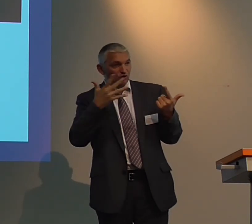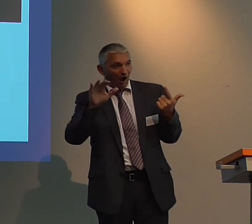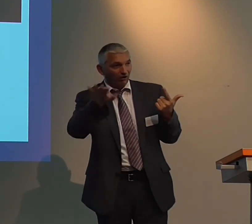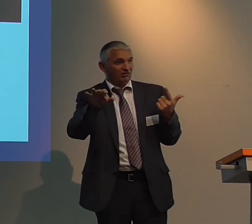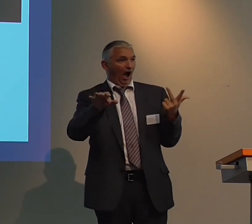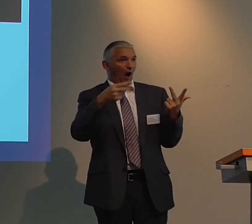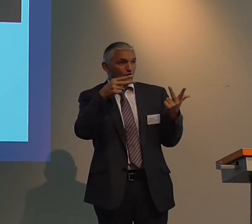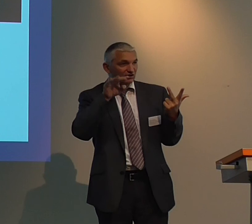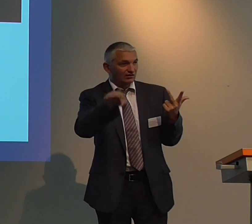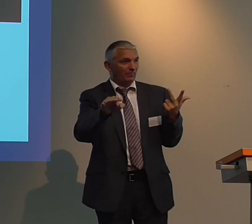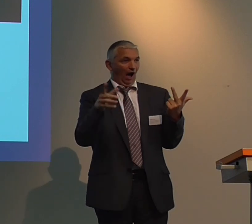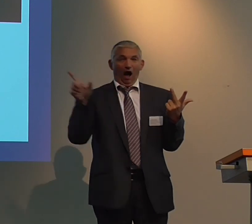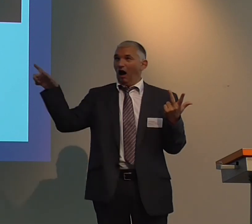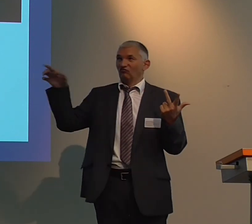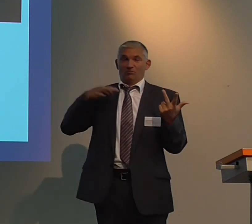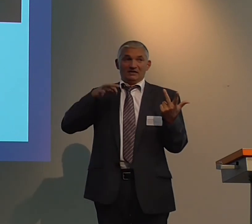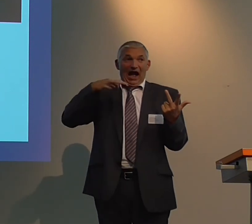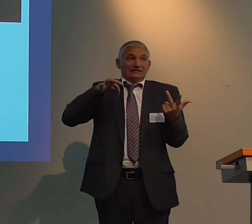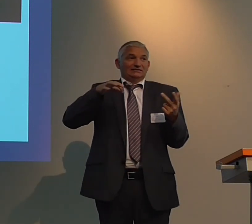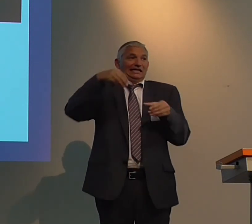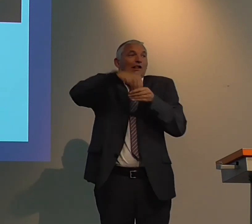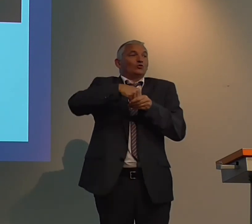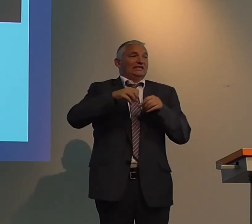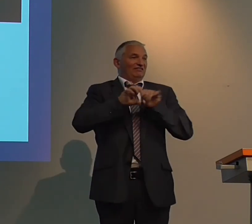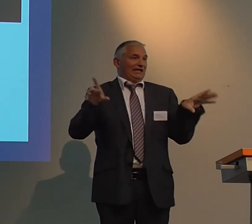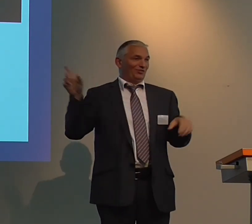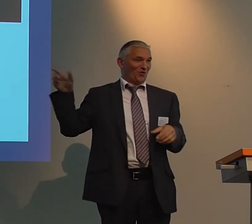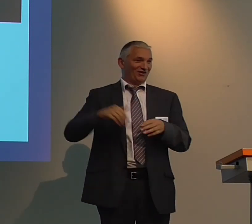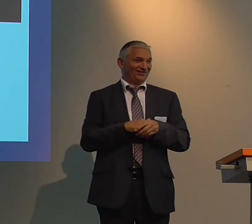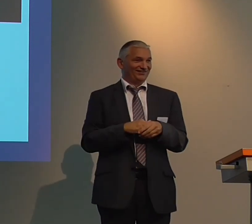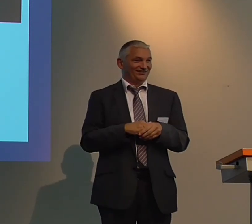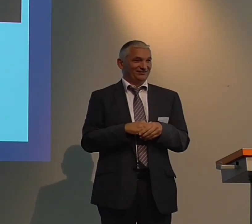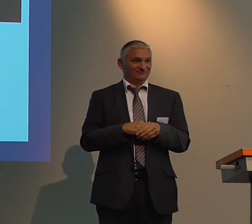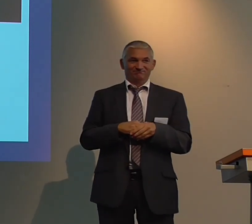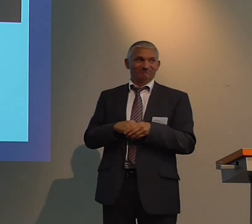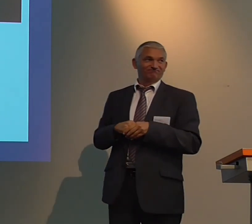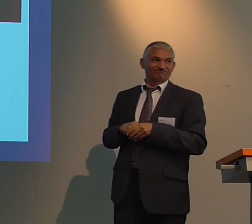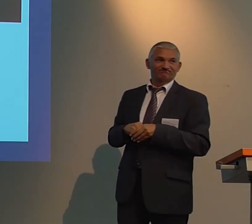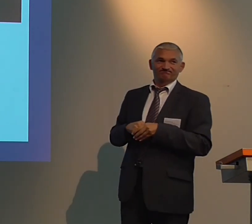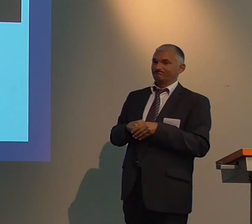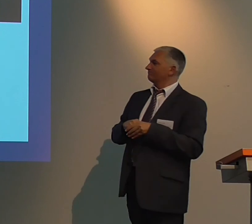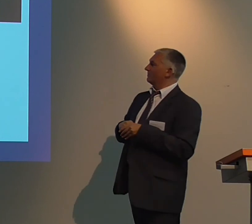Ton, es gibt Gebärdensprache und es gibt Untertitel. Und das ist für mich die einzige Sendung, die wirklich alles vorhält. Ja.